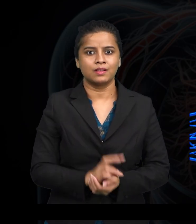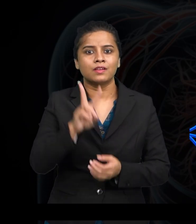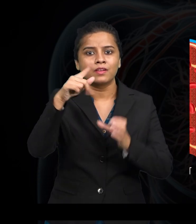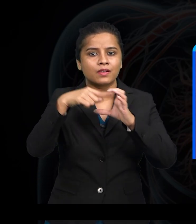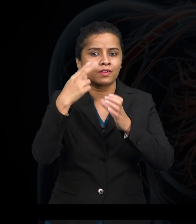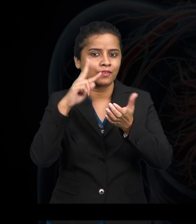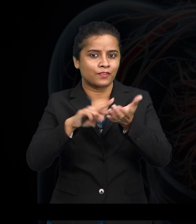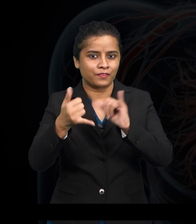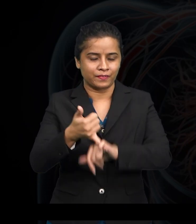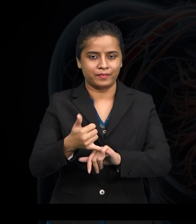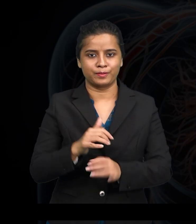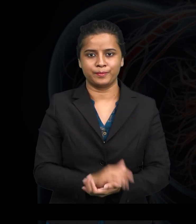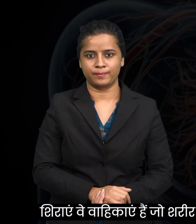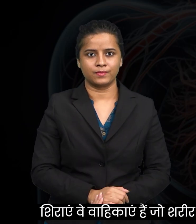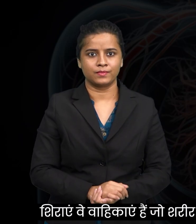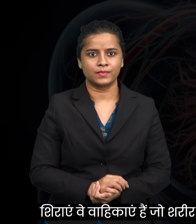शिराएं।